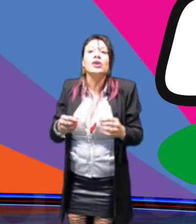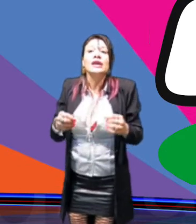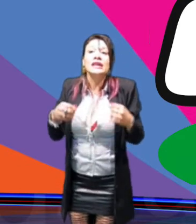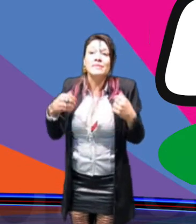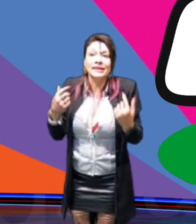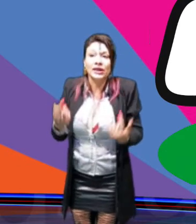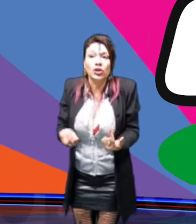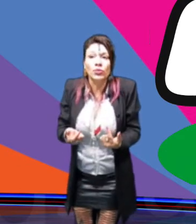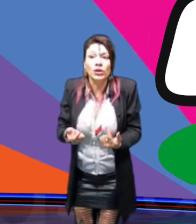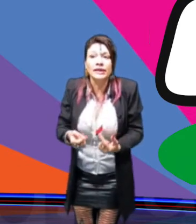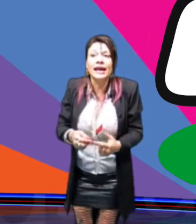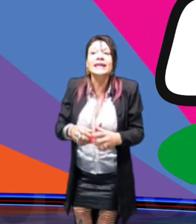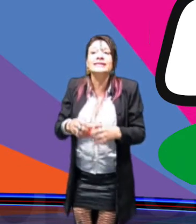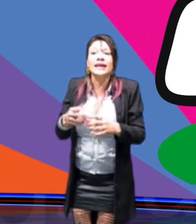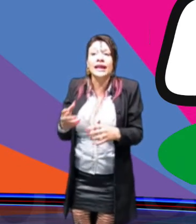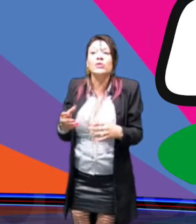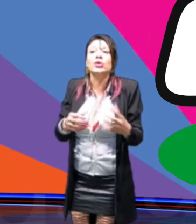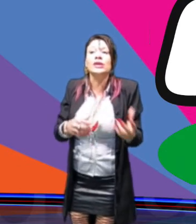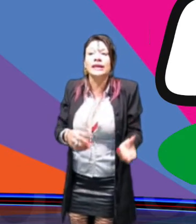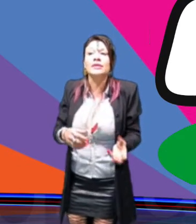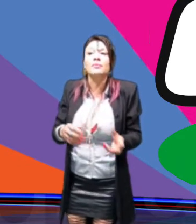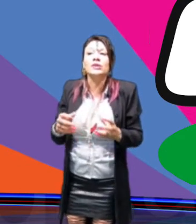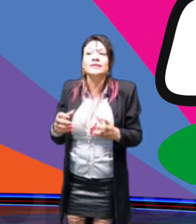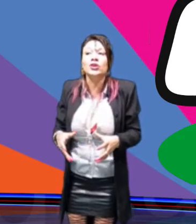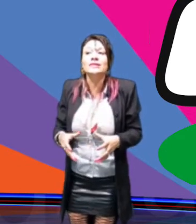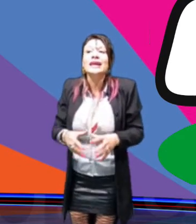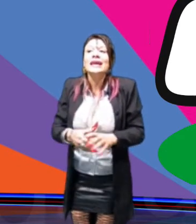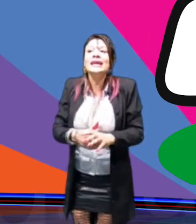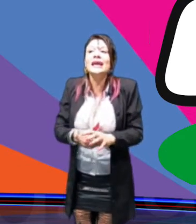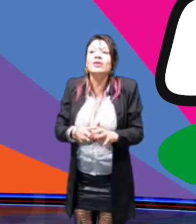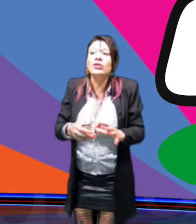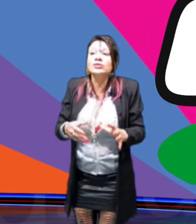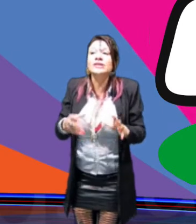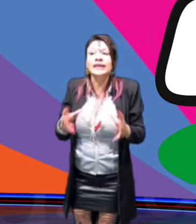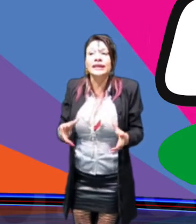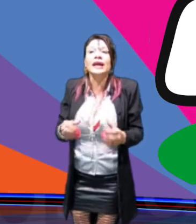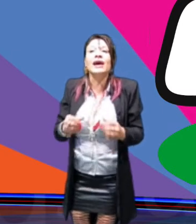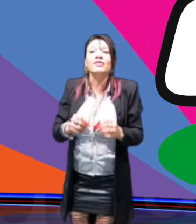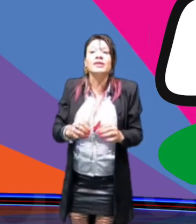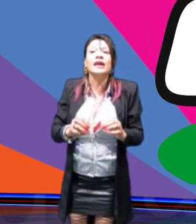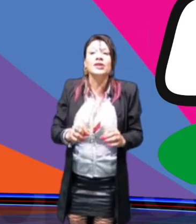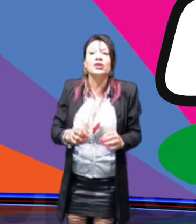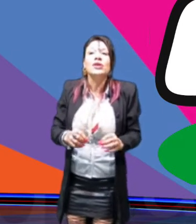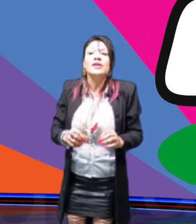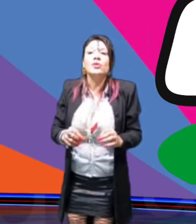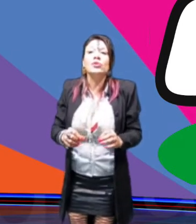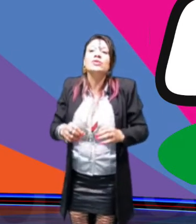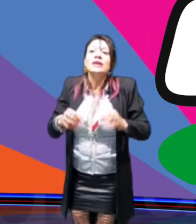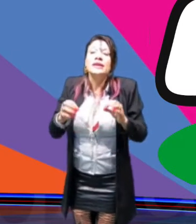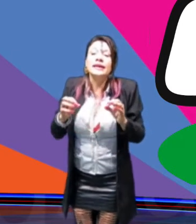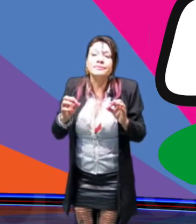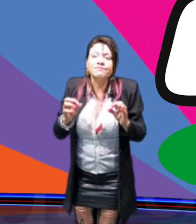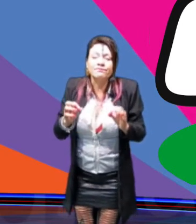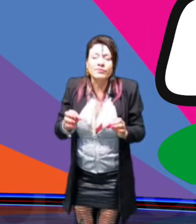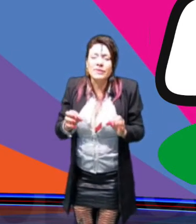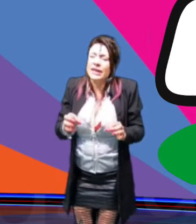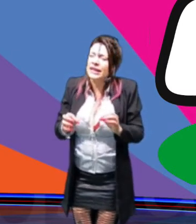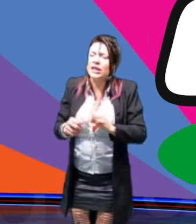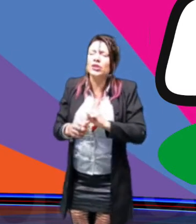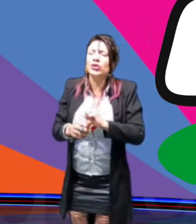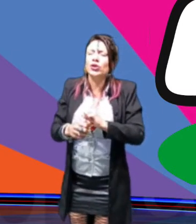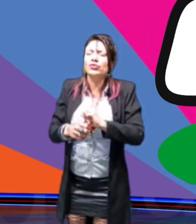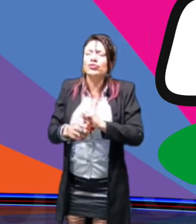y Matías Tombolini, han acelerado un torniquete de importaciones que constarían a fin de año de unos